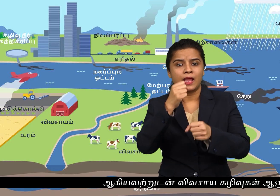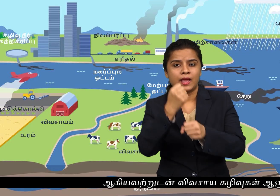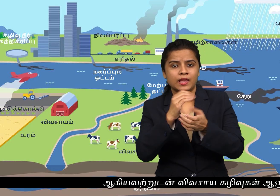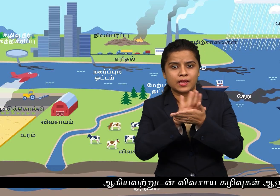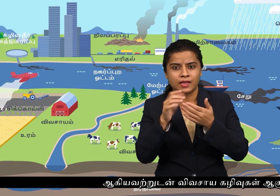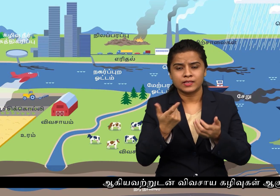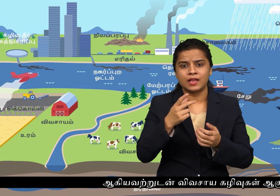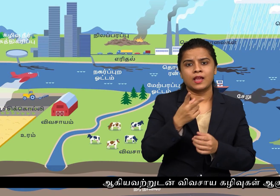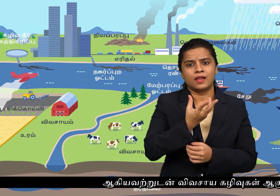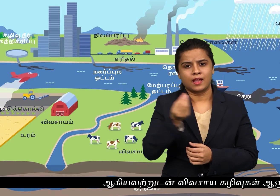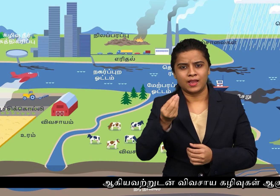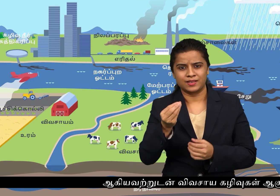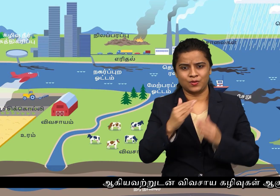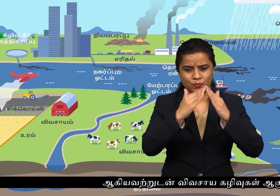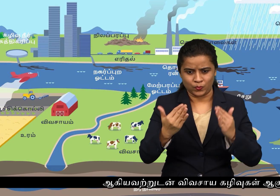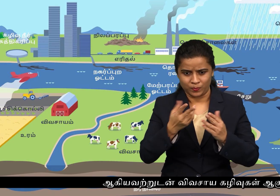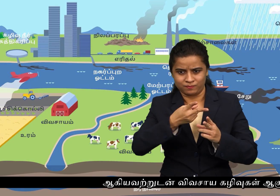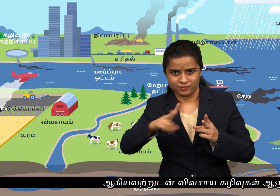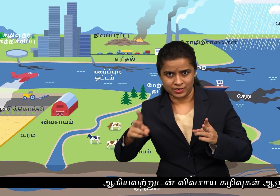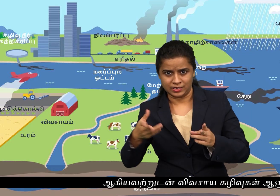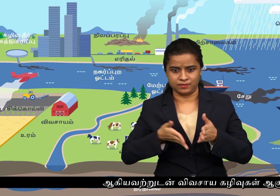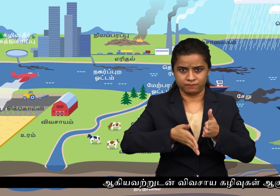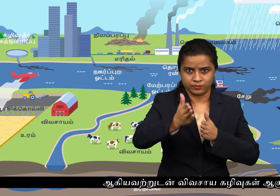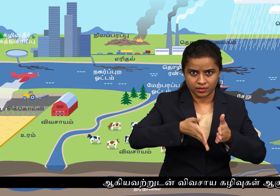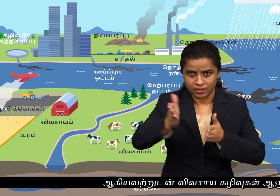உள்ளூர் மக்களிடையே பொதுவாக காணப்படுகின்றன.